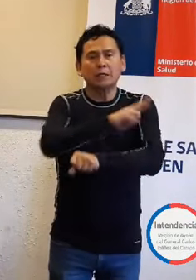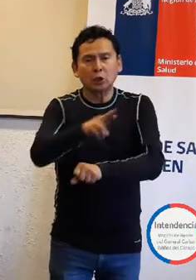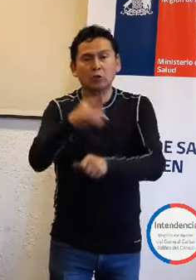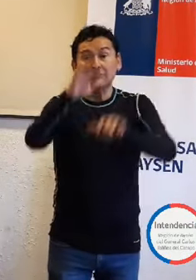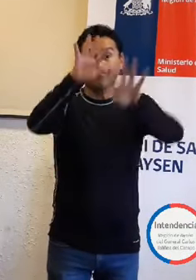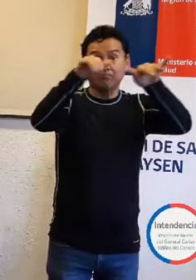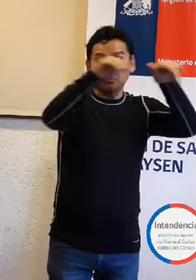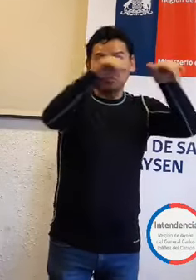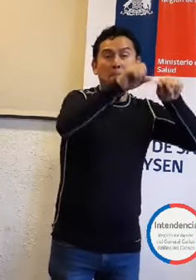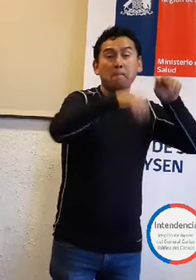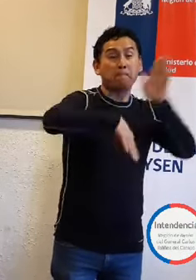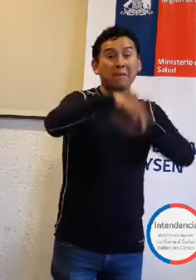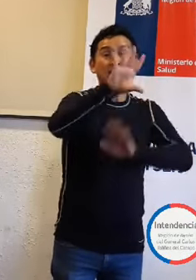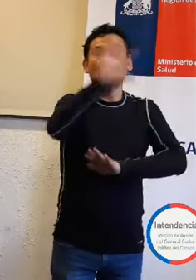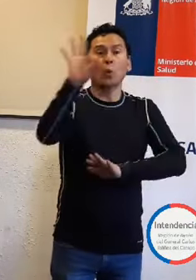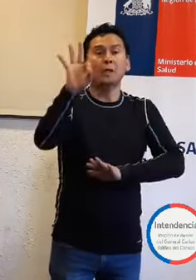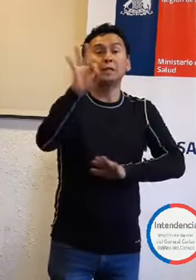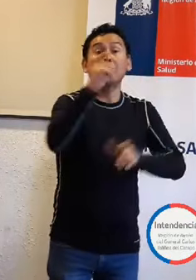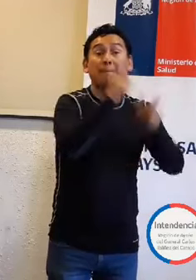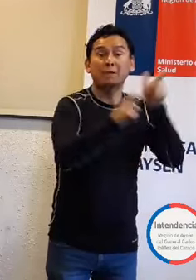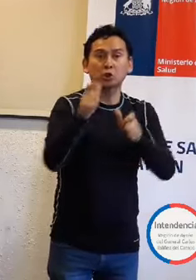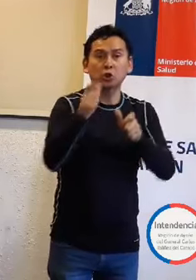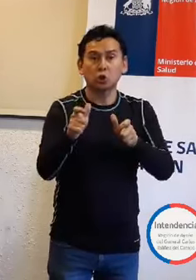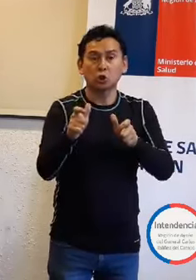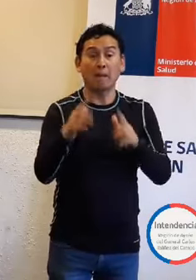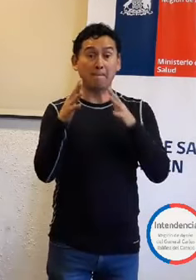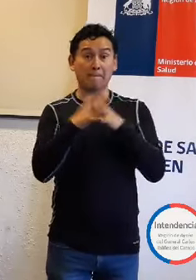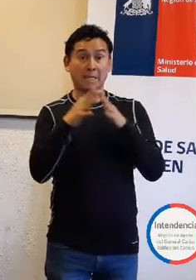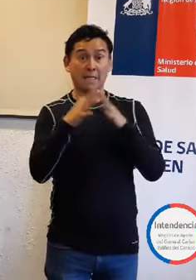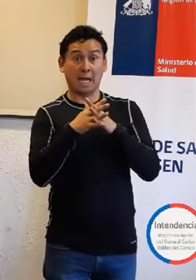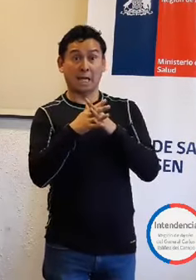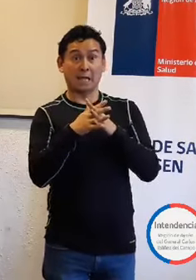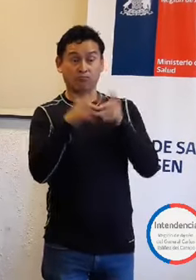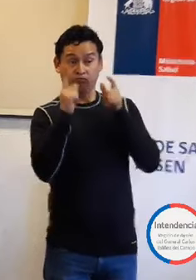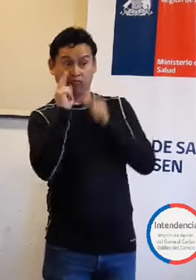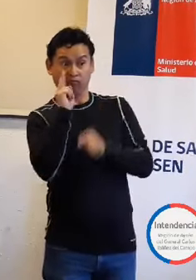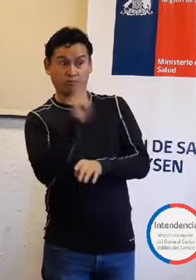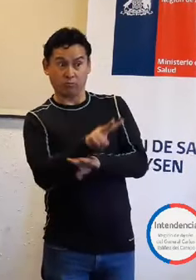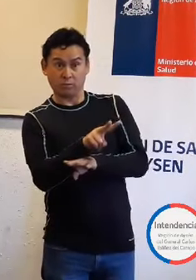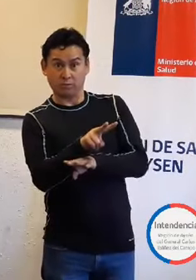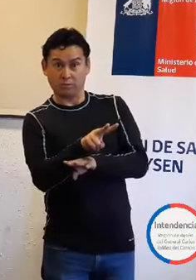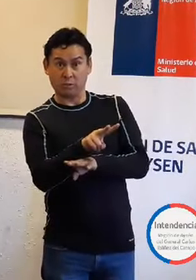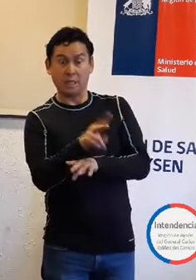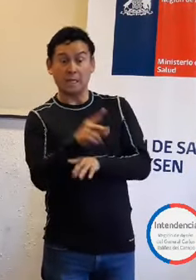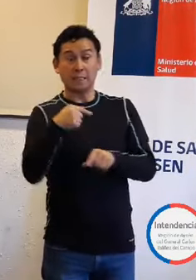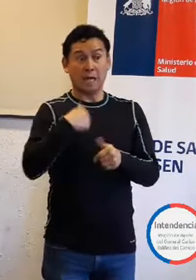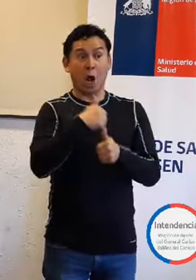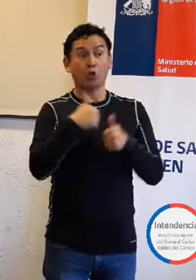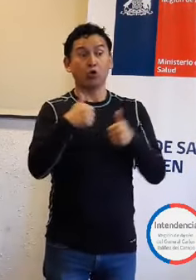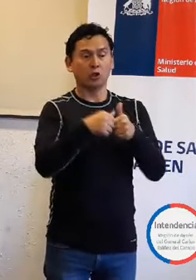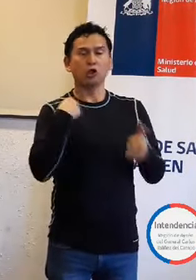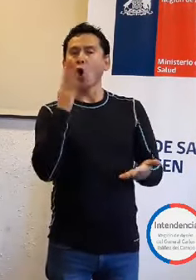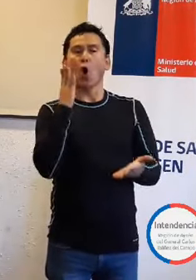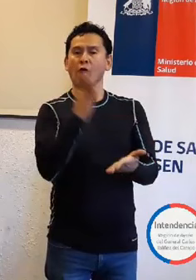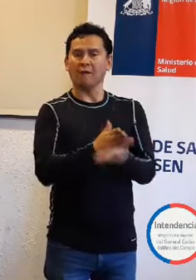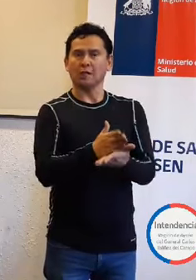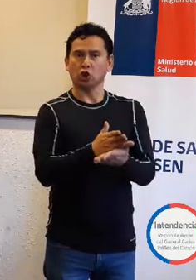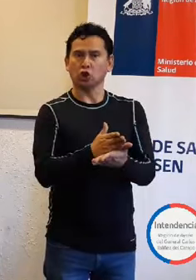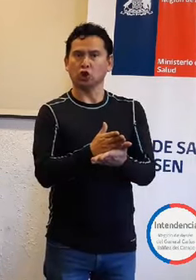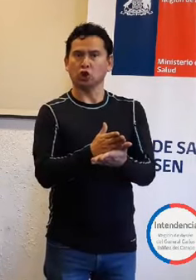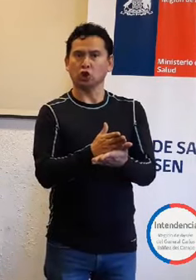convoque más de 50 personas Ejército o las Fuerzas de Orden y Seguridad y esta Autoridad Sanitaria tiene la obligación